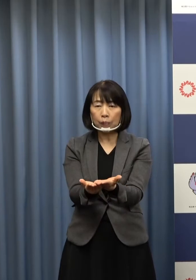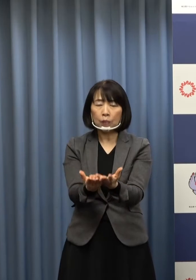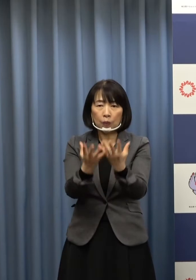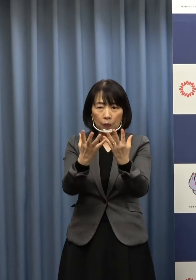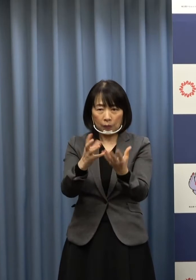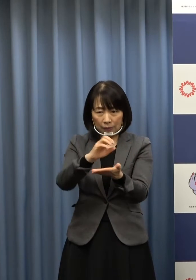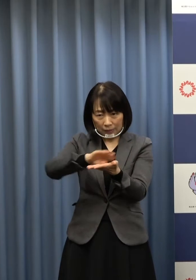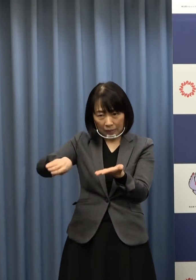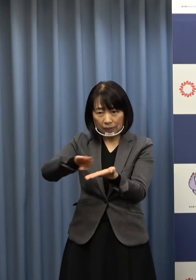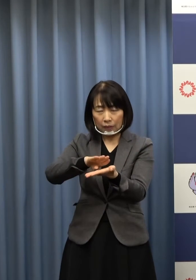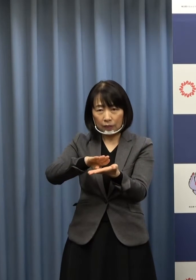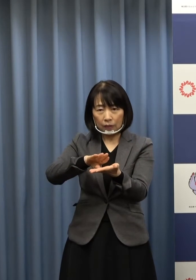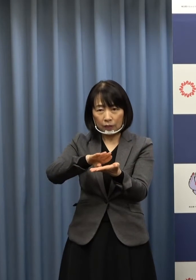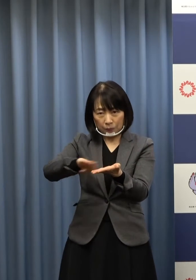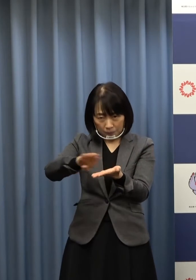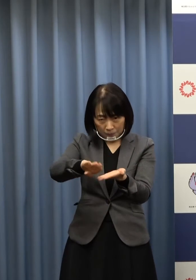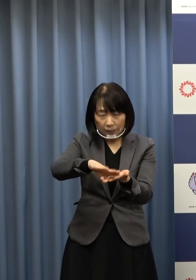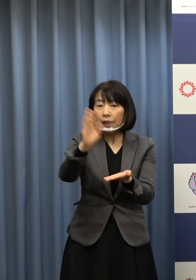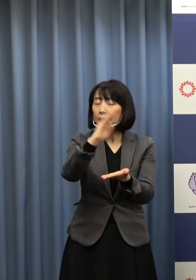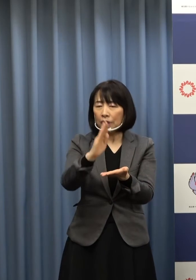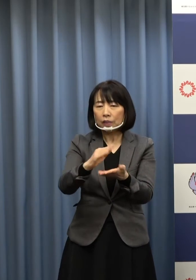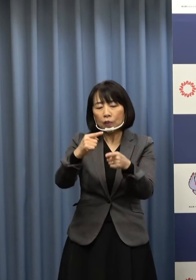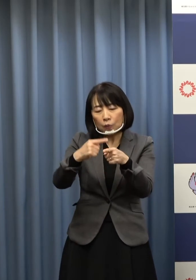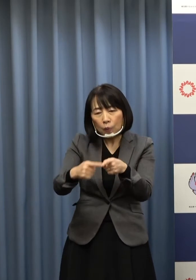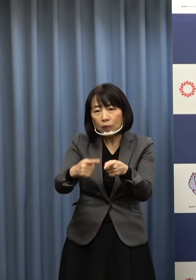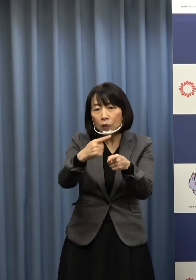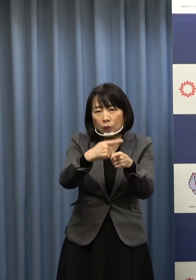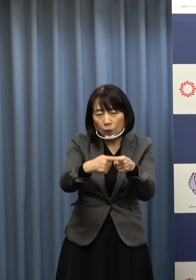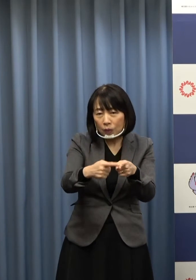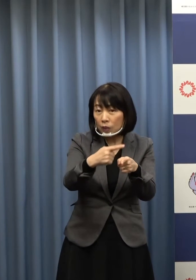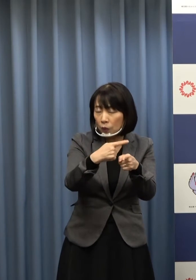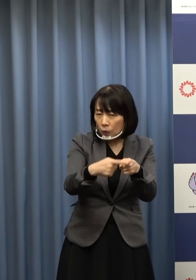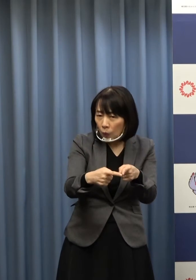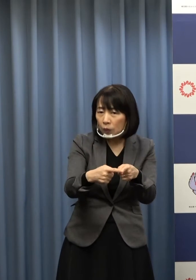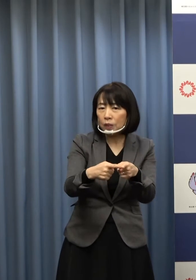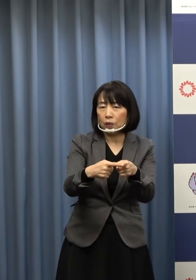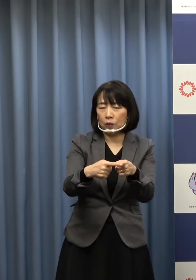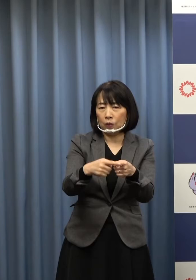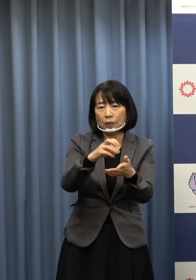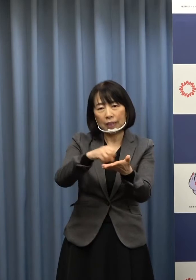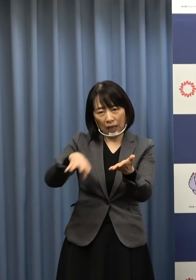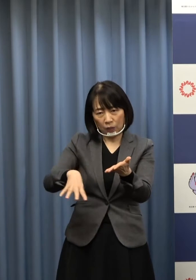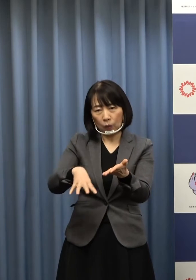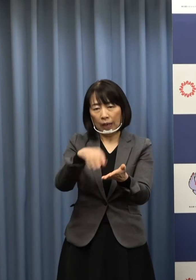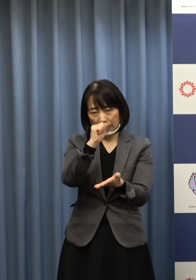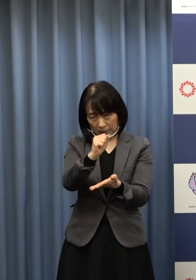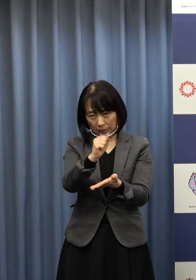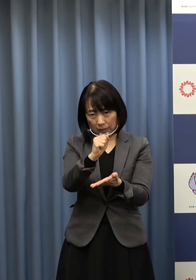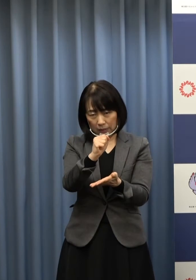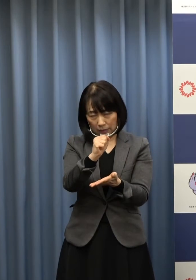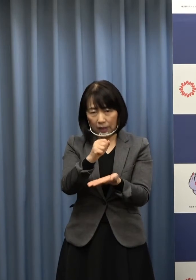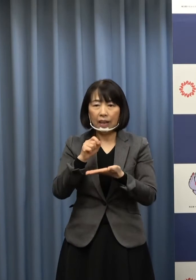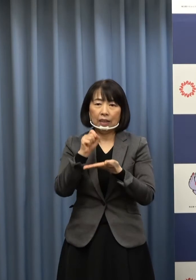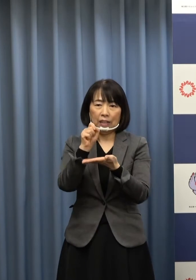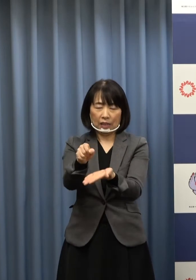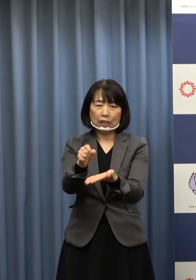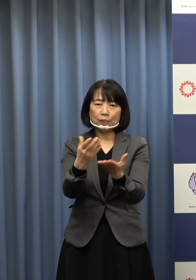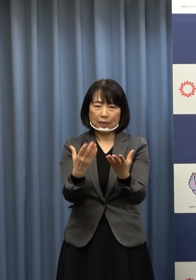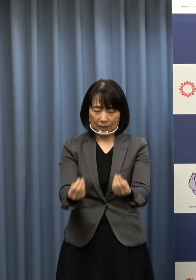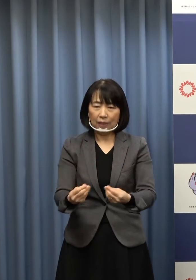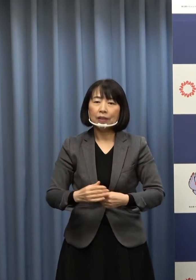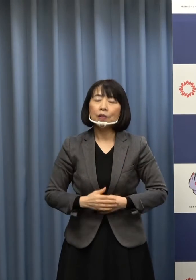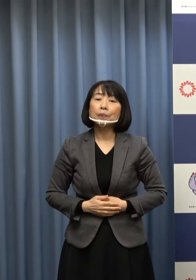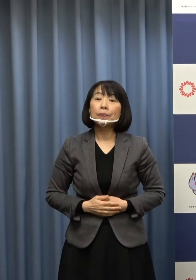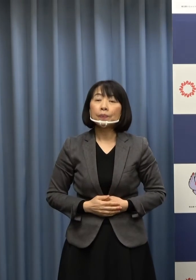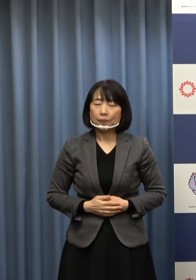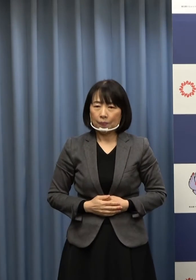和というかそのなくなるわけではなくて、段階的な措置を踏むべきであろうと、こういう意味であります。 最